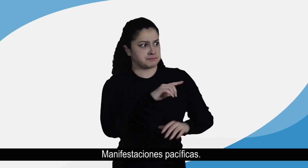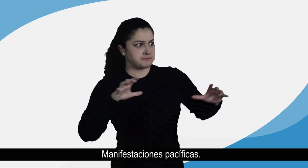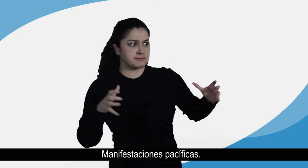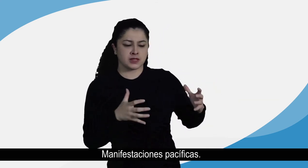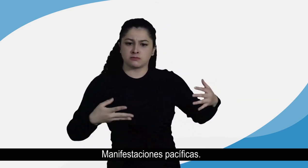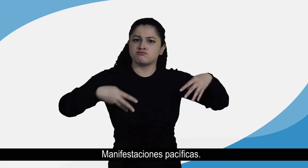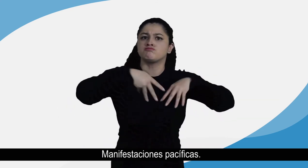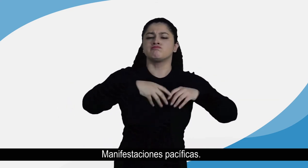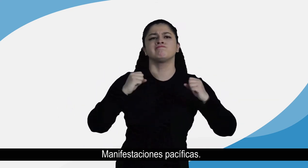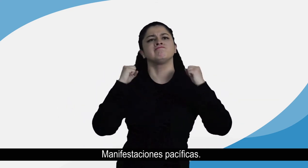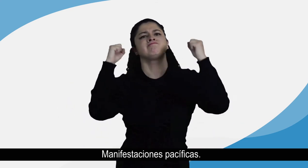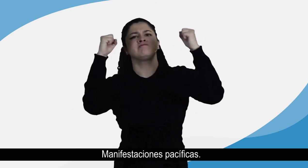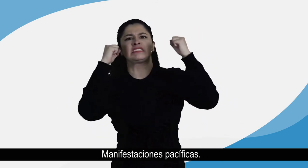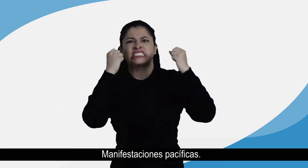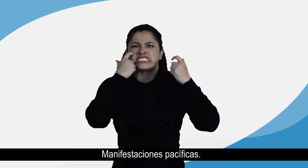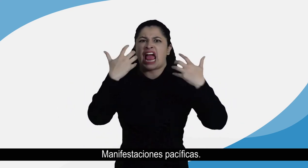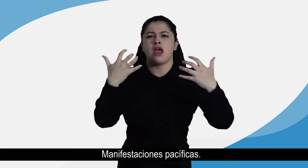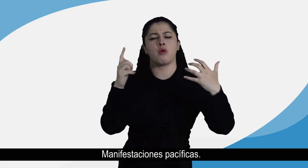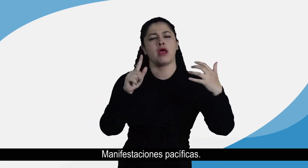Manifestaciones pacíficas